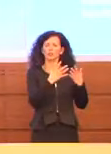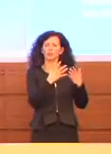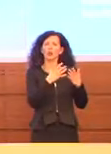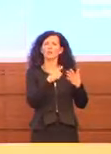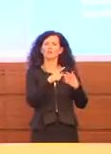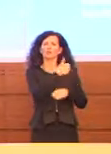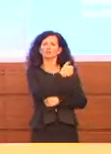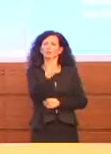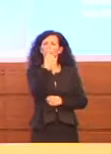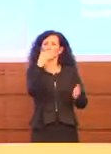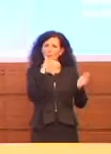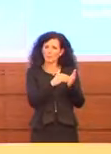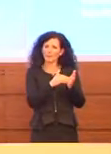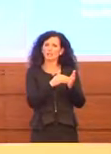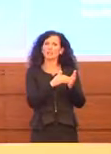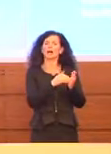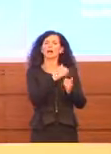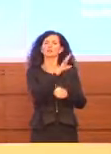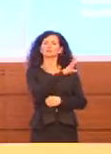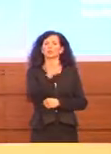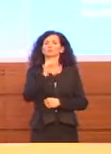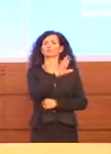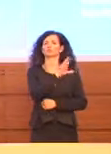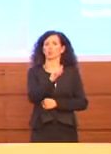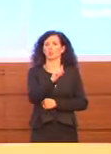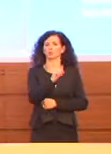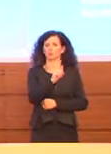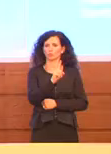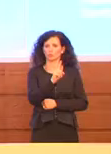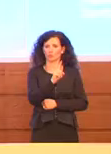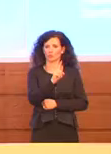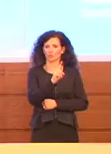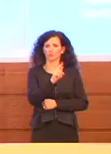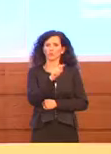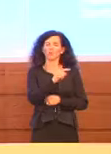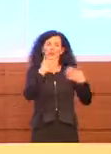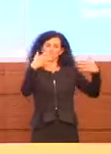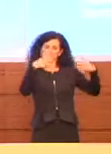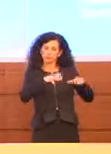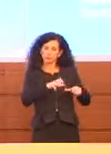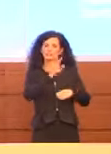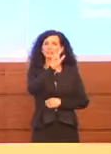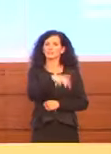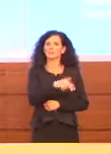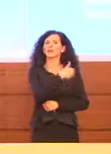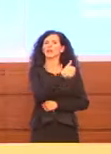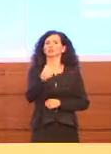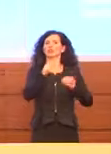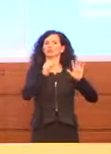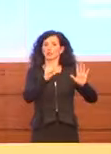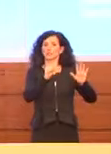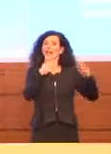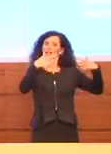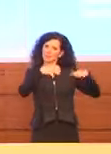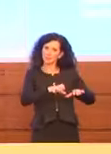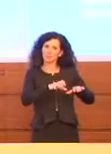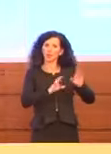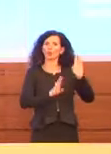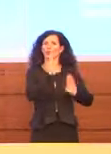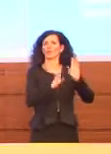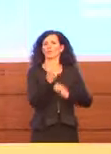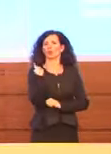101 mila 551 con una diminuzione di 3 mila 106 rispetto a